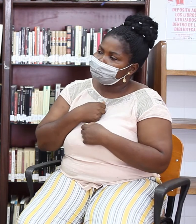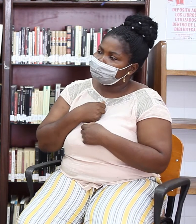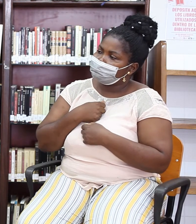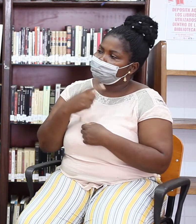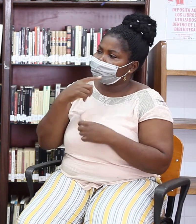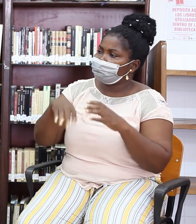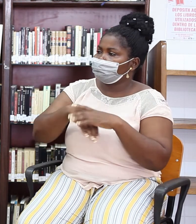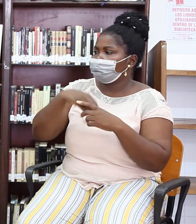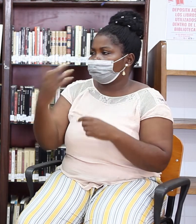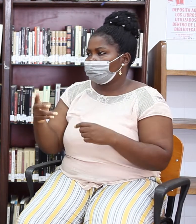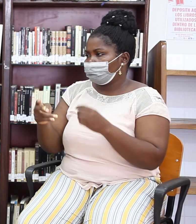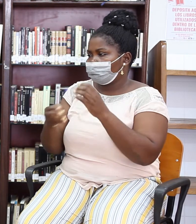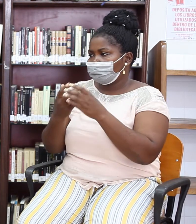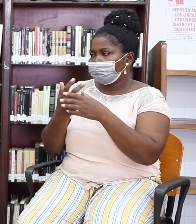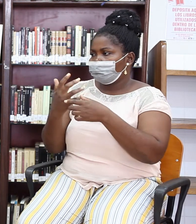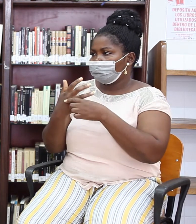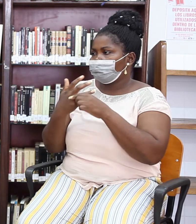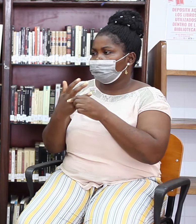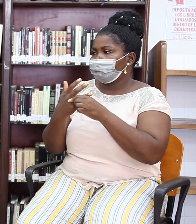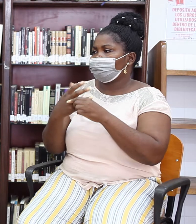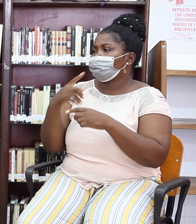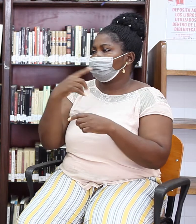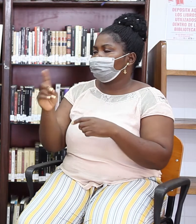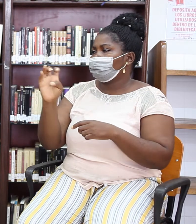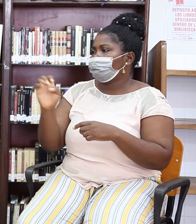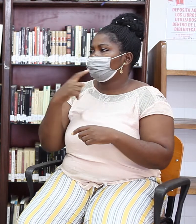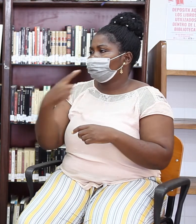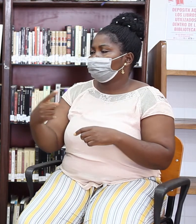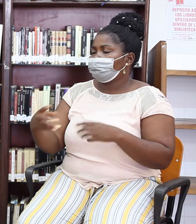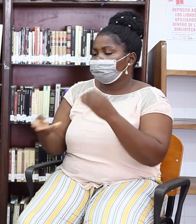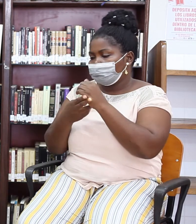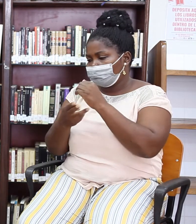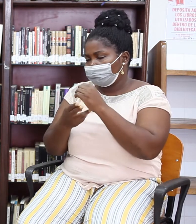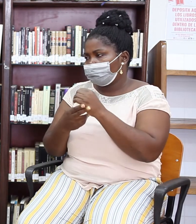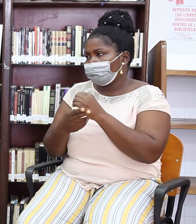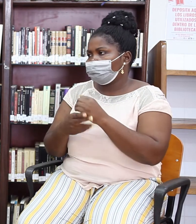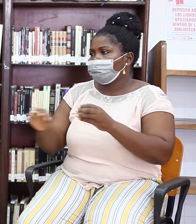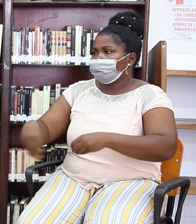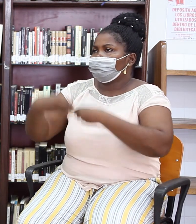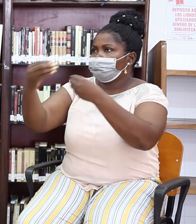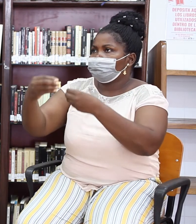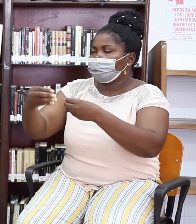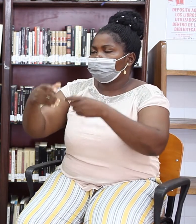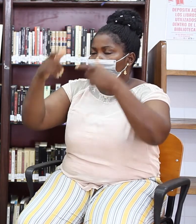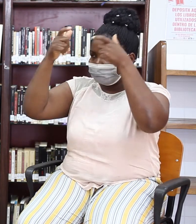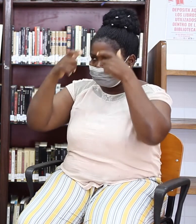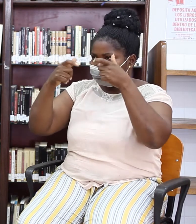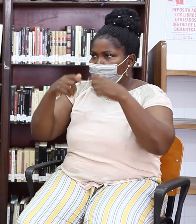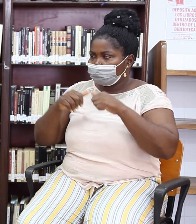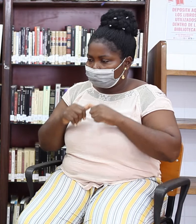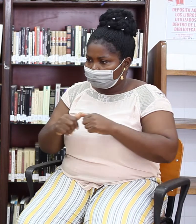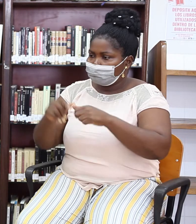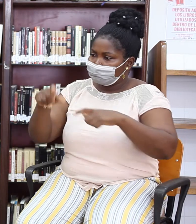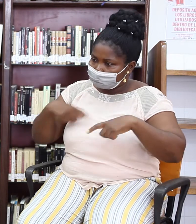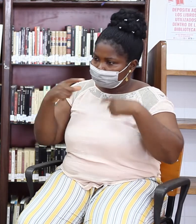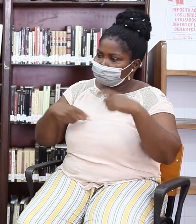Se quitó el anillo de la mano que había procurado esconder, se lo entregó al rey y continuó